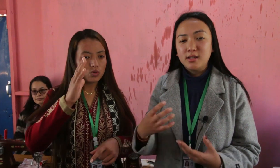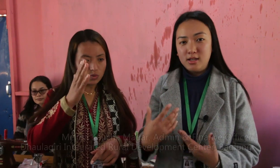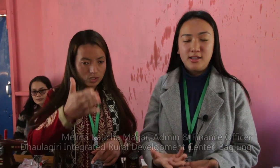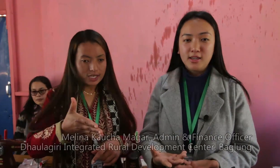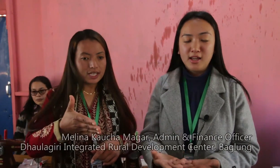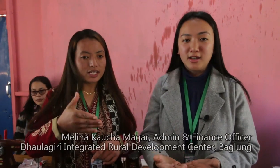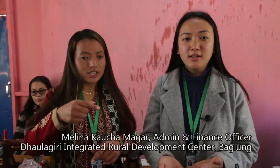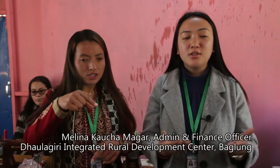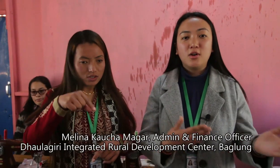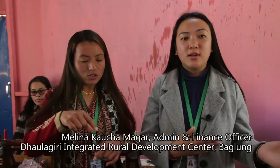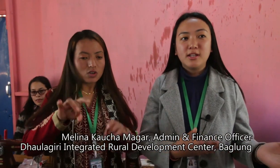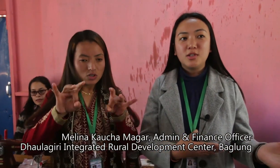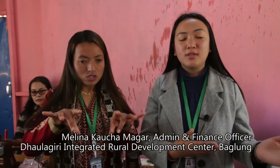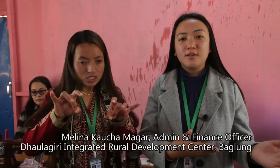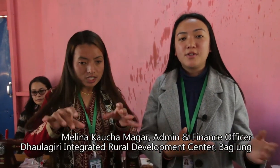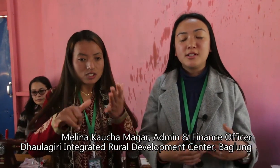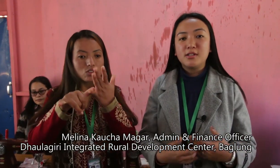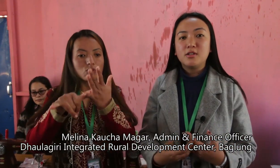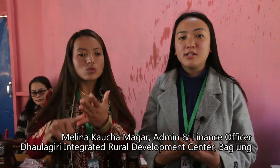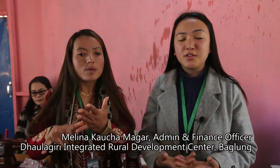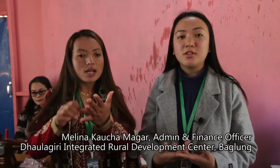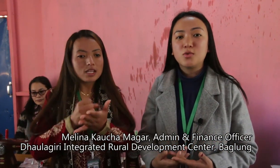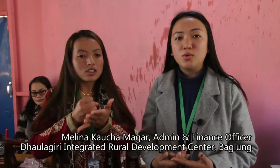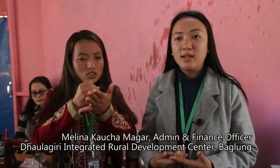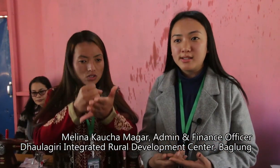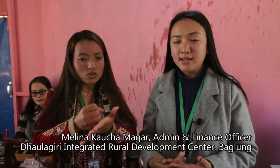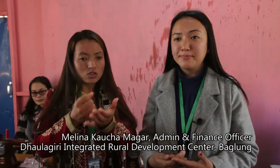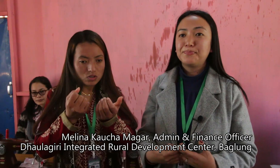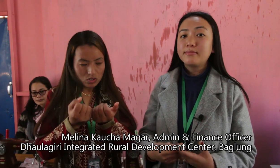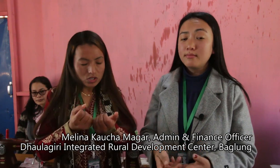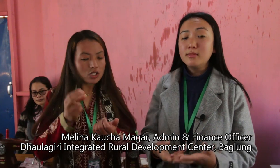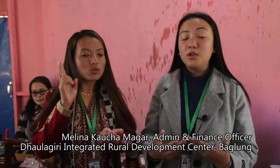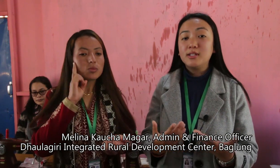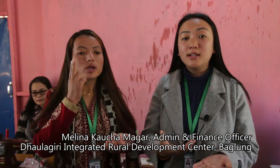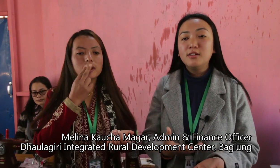ग्रान्ट देखिएन धौलागिरी यो डेफ रेसिडेन्सियल सेकेन्डरी स्कुललाई